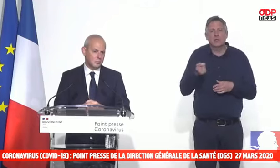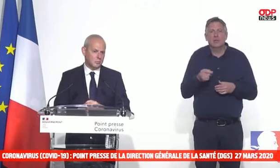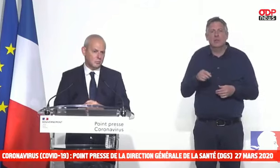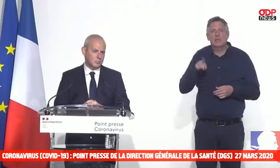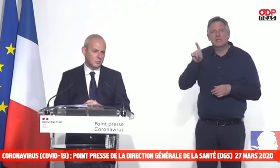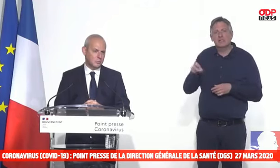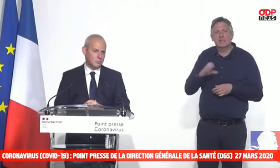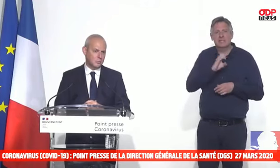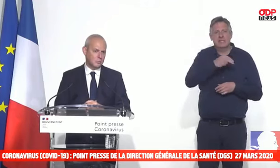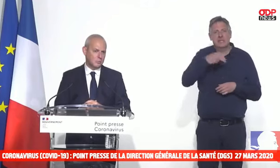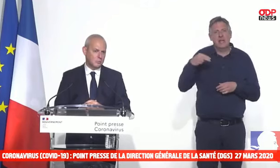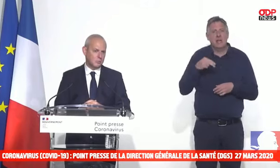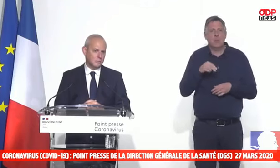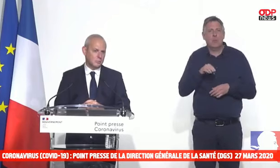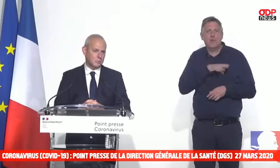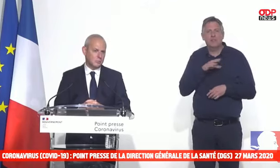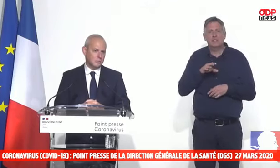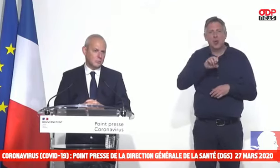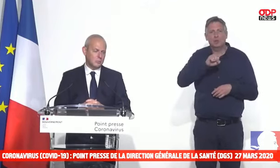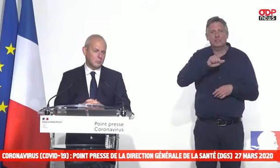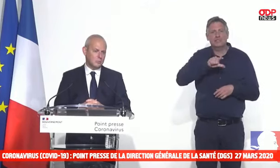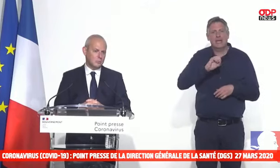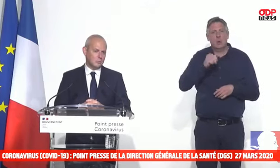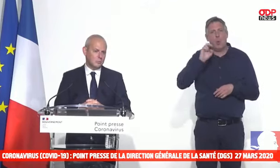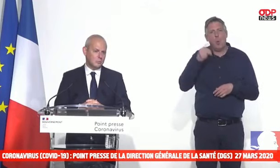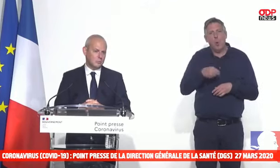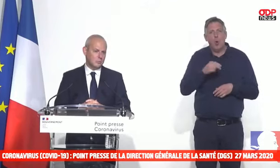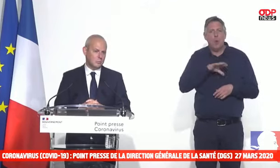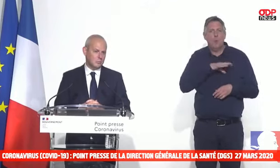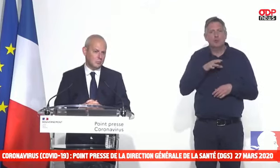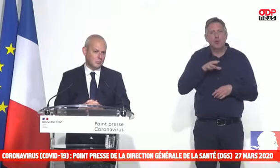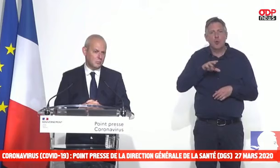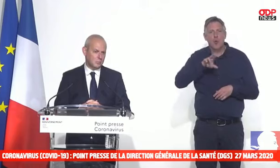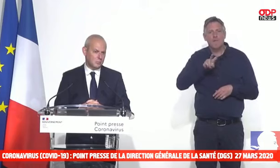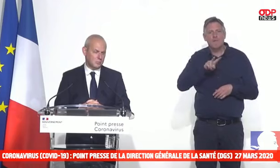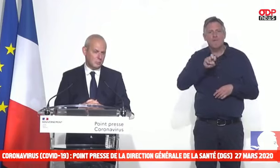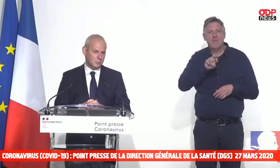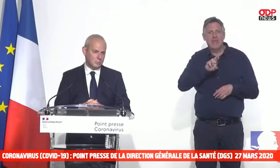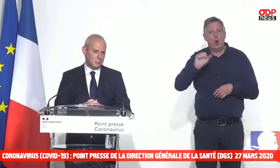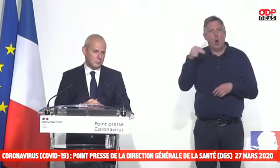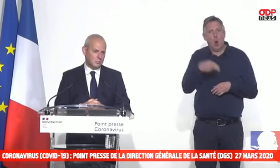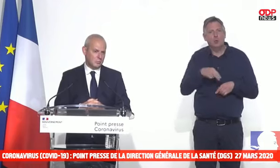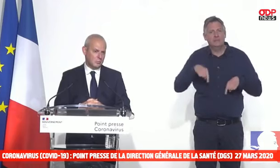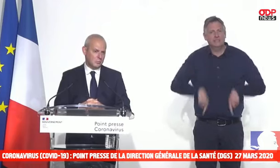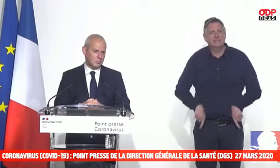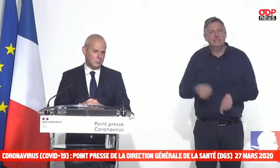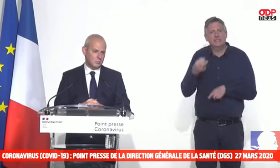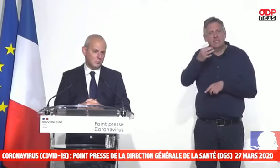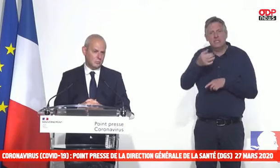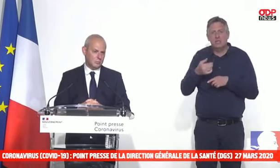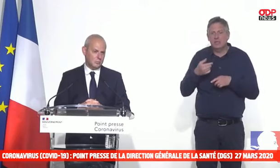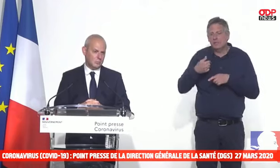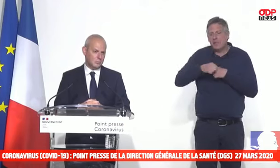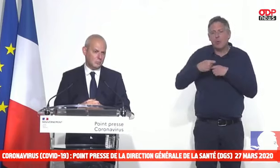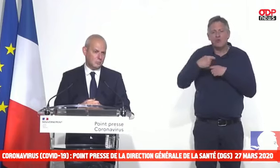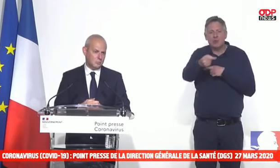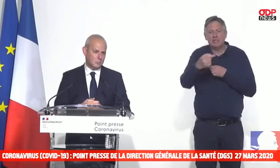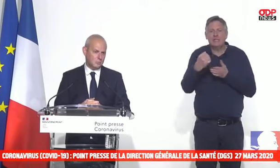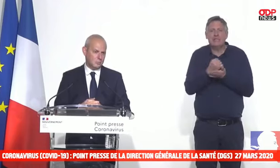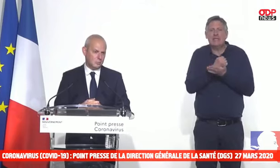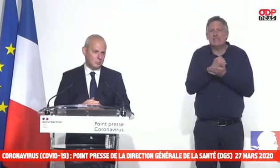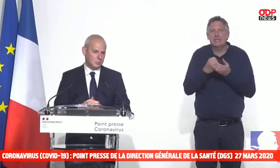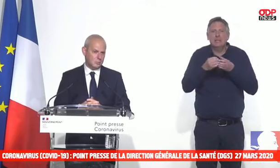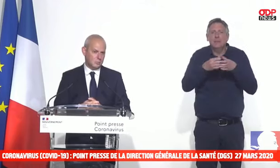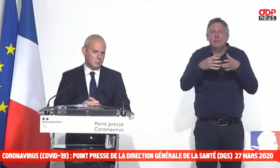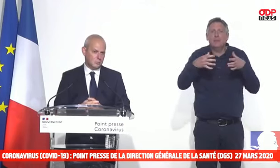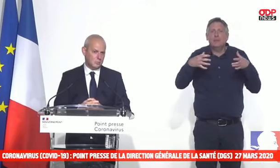puis M. Véran ont annoncé une augmentation des tests positifs, des tests disponibles pardon, d'ici la semaine prochaine. Comment et d'où vont-ils se